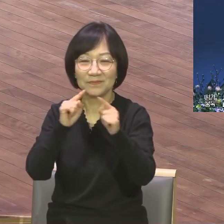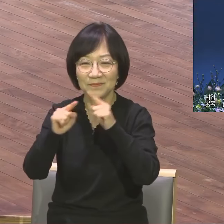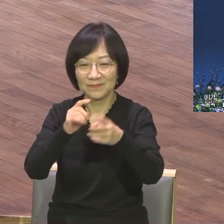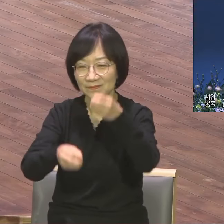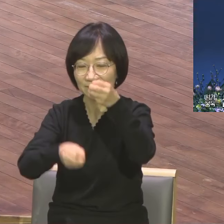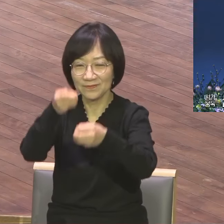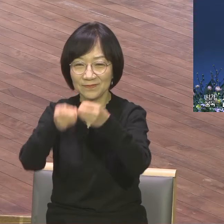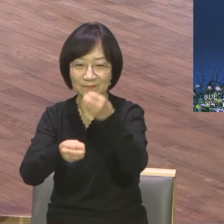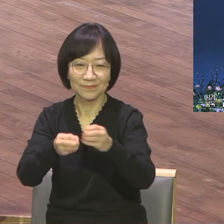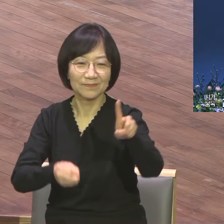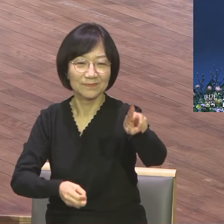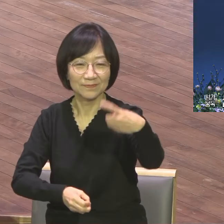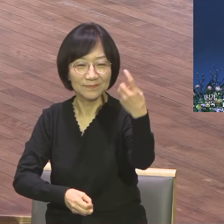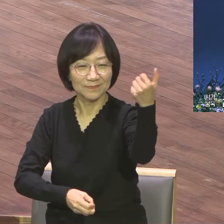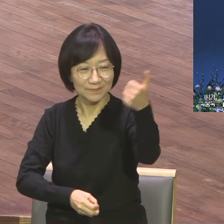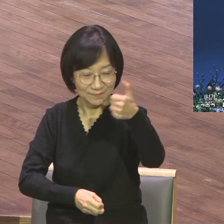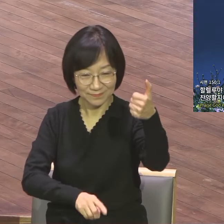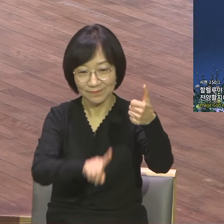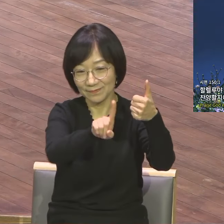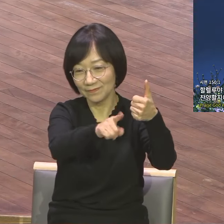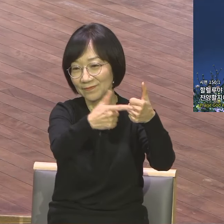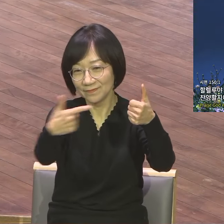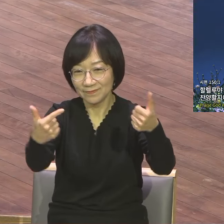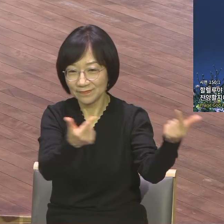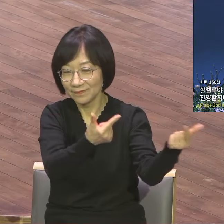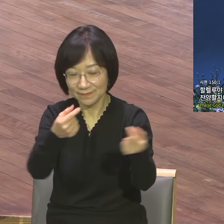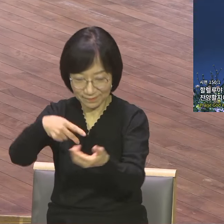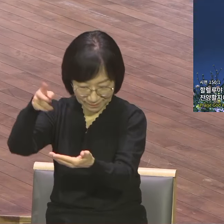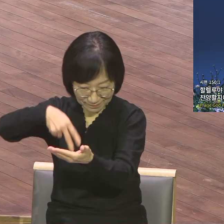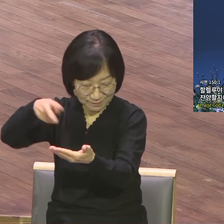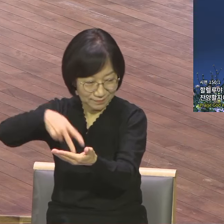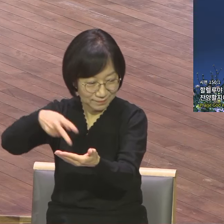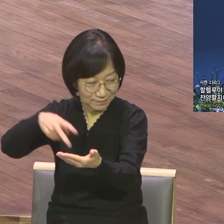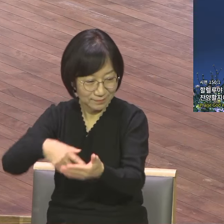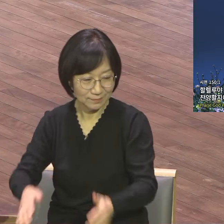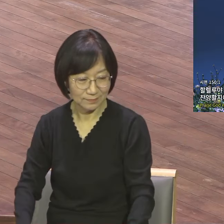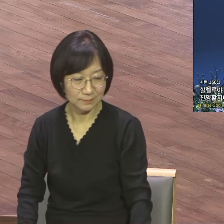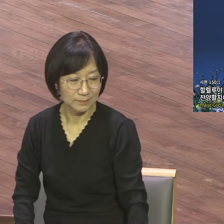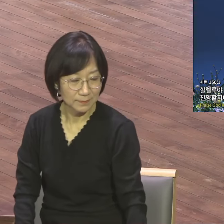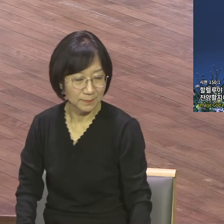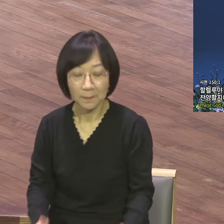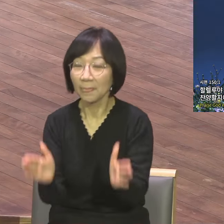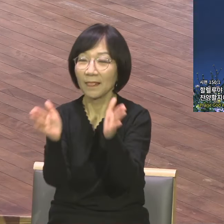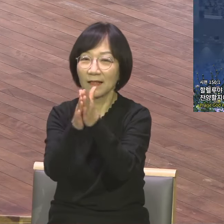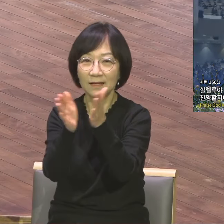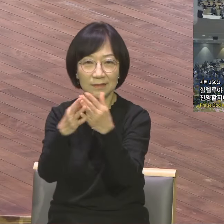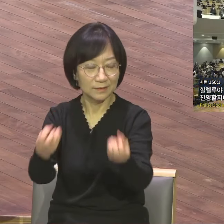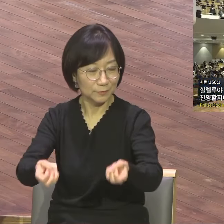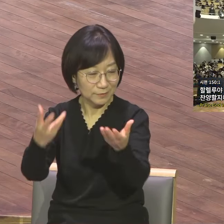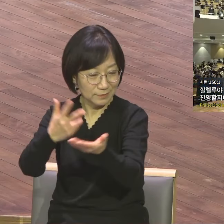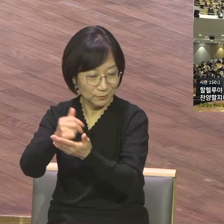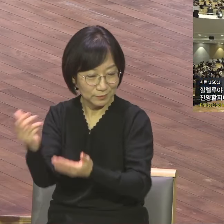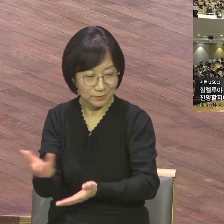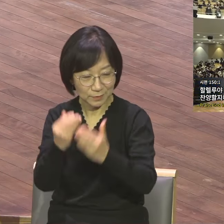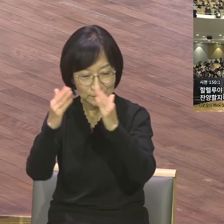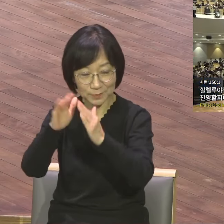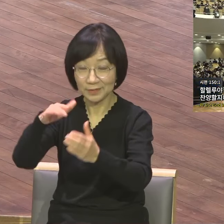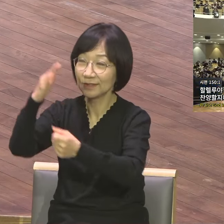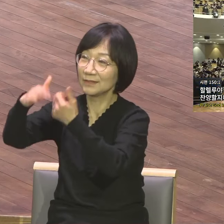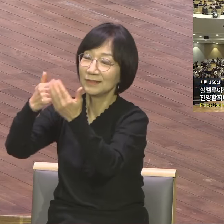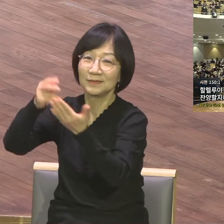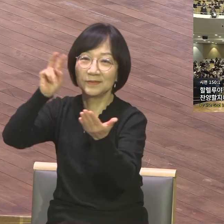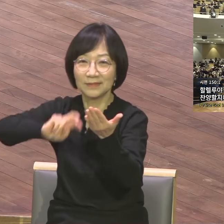150편 1절로 6절 우리 한 음성으로 같이 한 음성을 같이 읽겠습니다. 시작. 할렐루야.